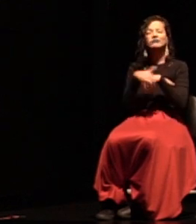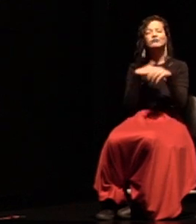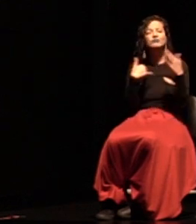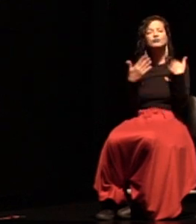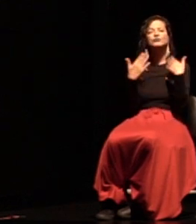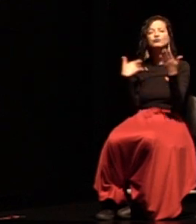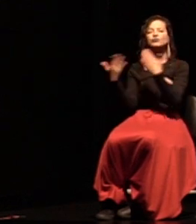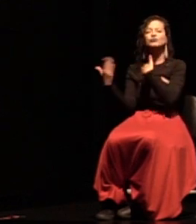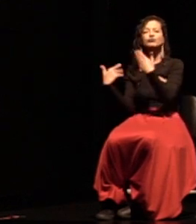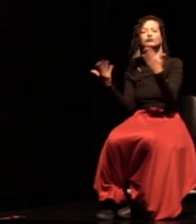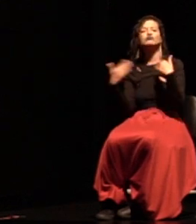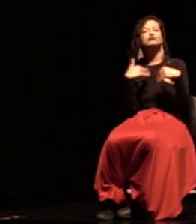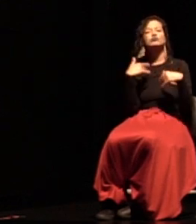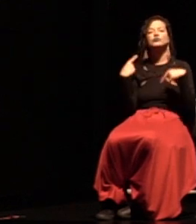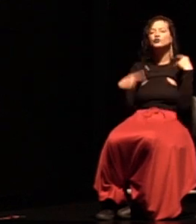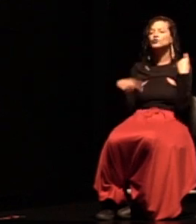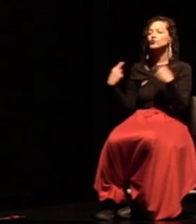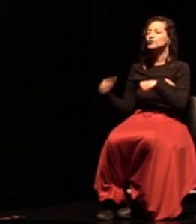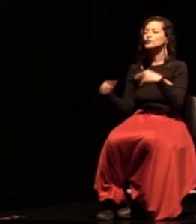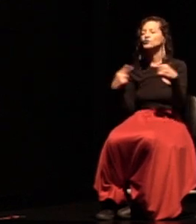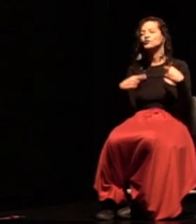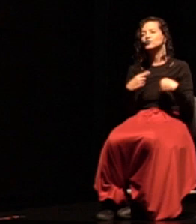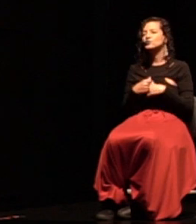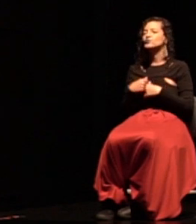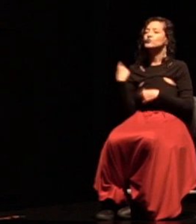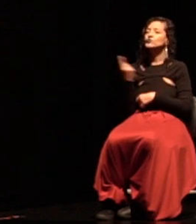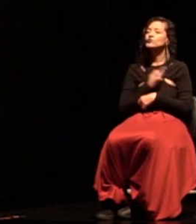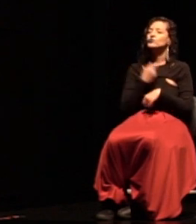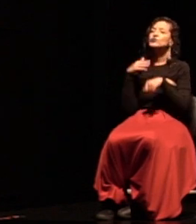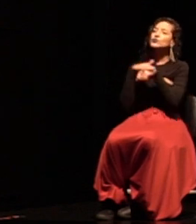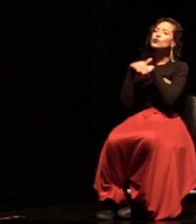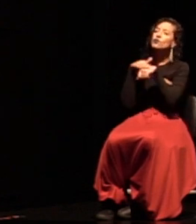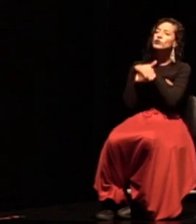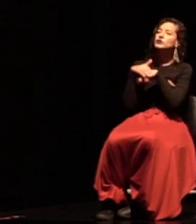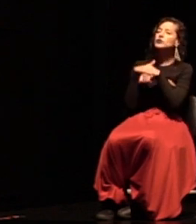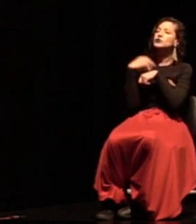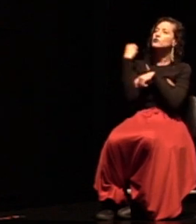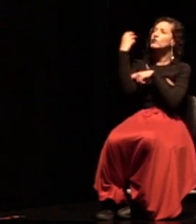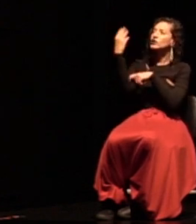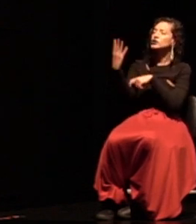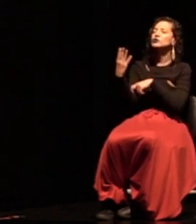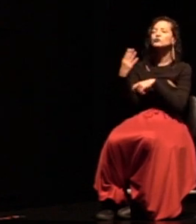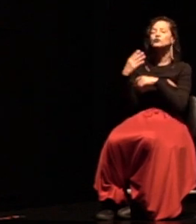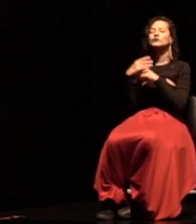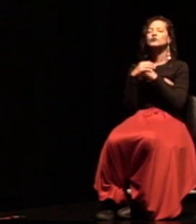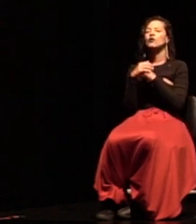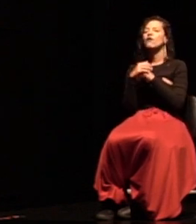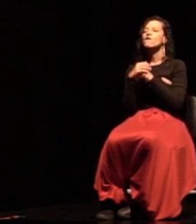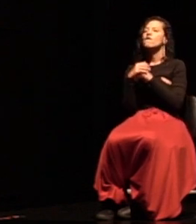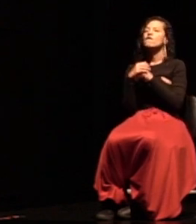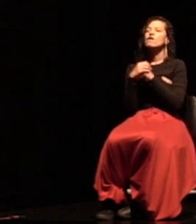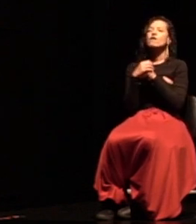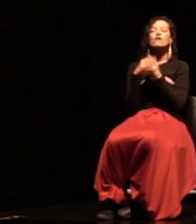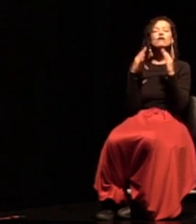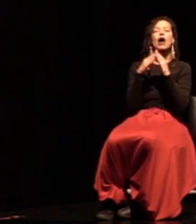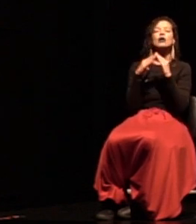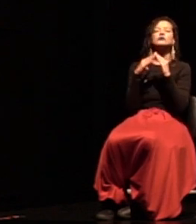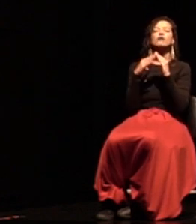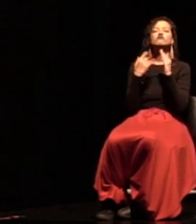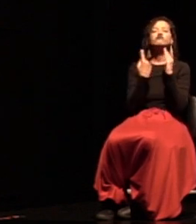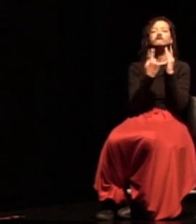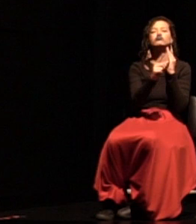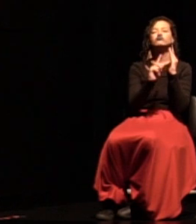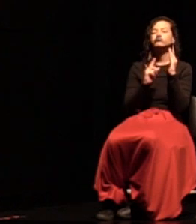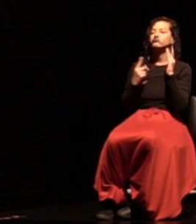conversando, discutindo. Quando ficávamos conversando e viajando na casa uma das outras, isso